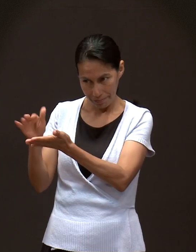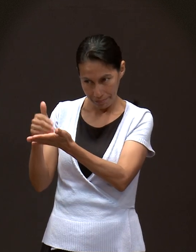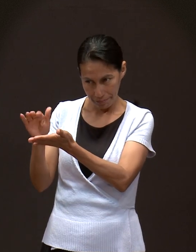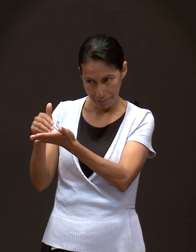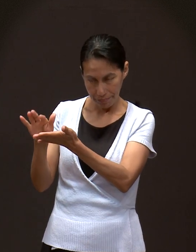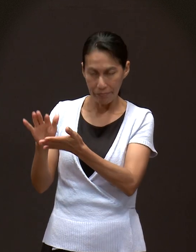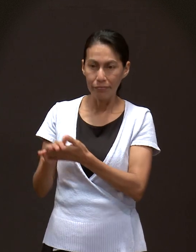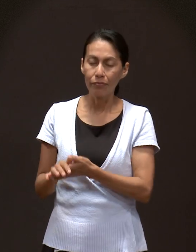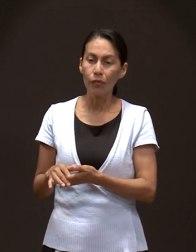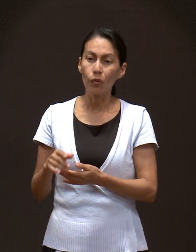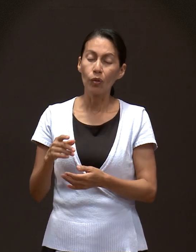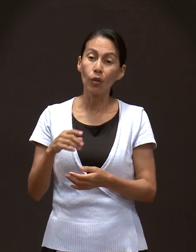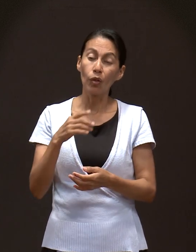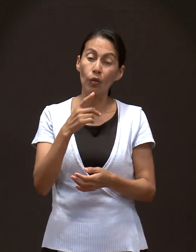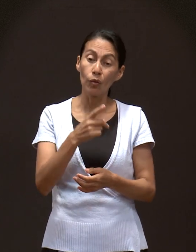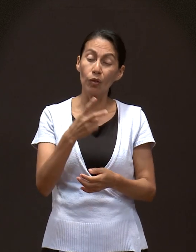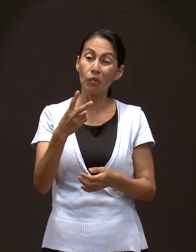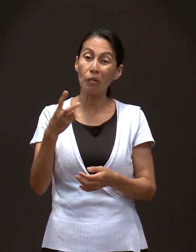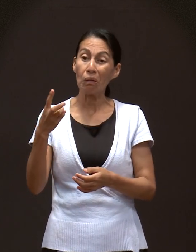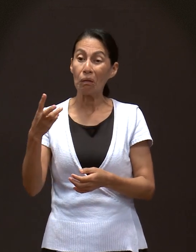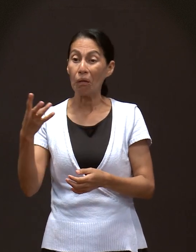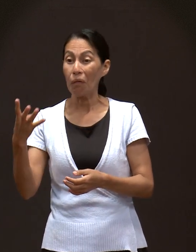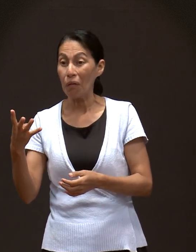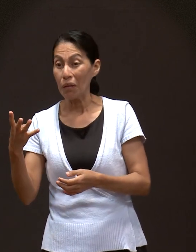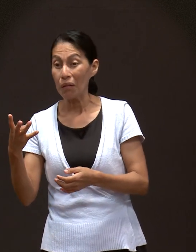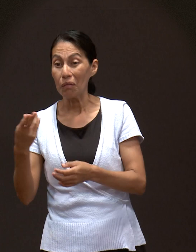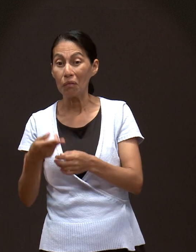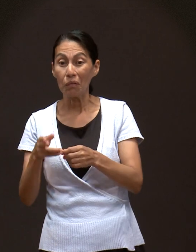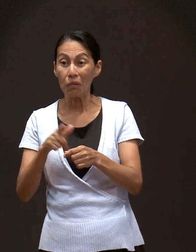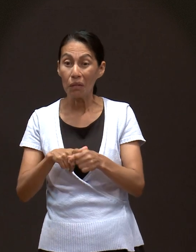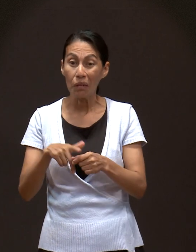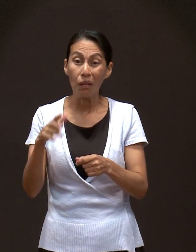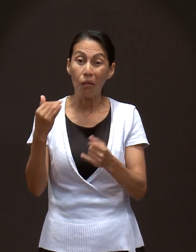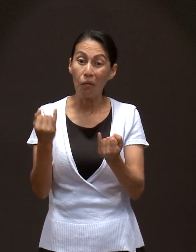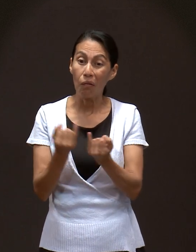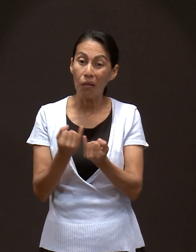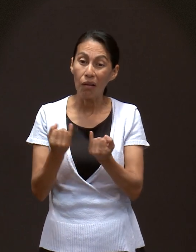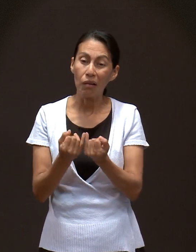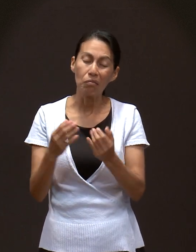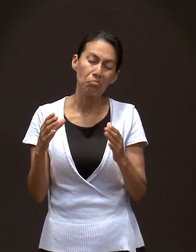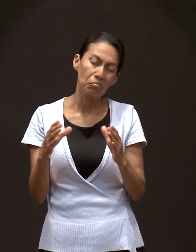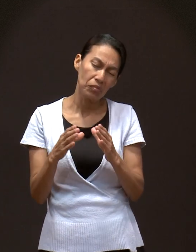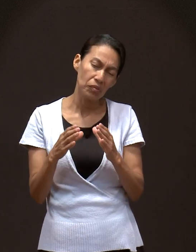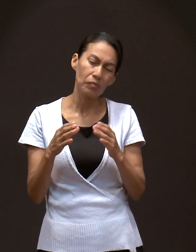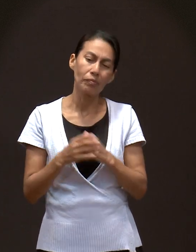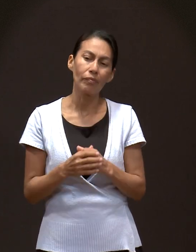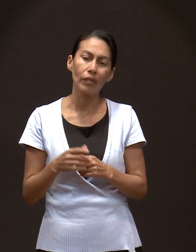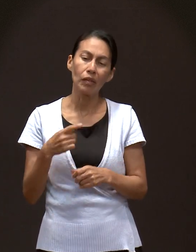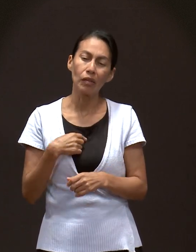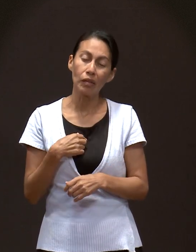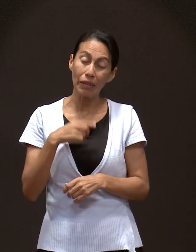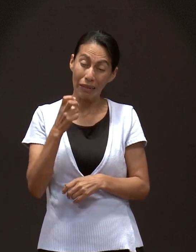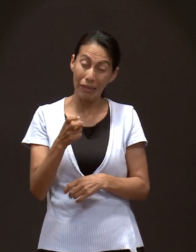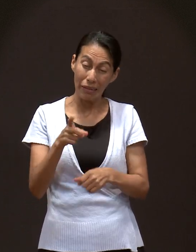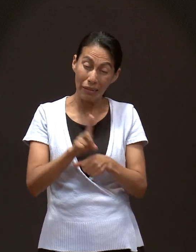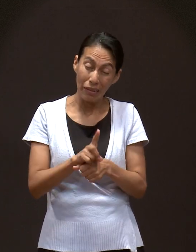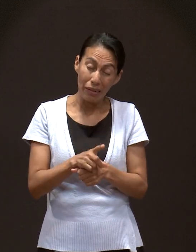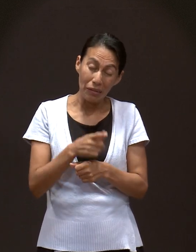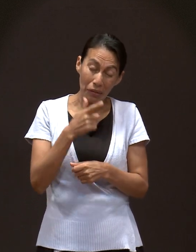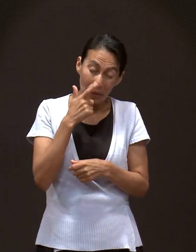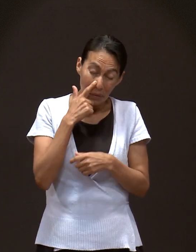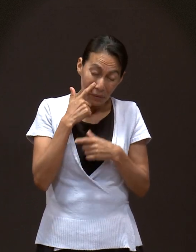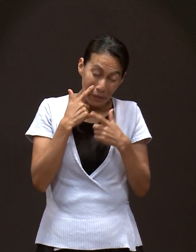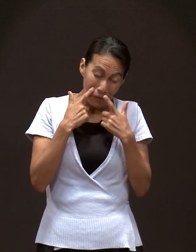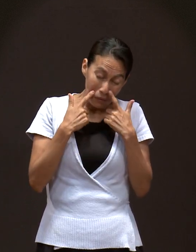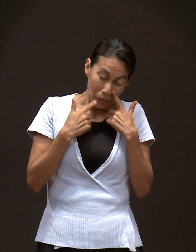Así fui. Una, dos, tres, cuatro clínicas y nada. Ese día yo